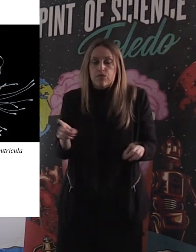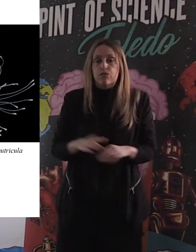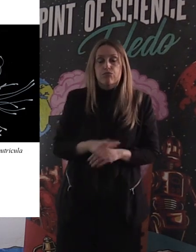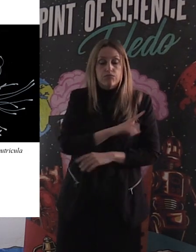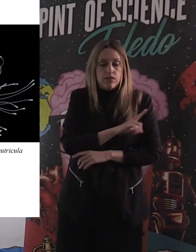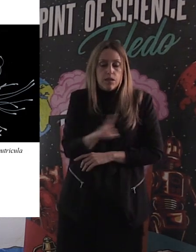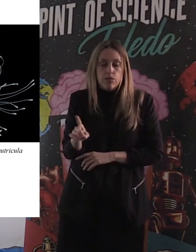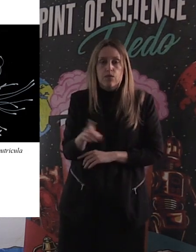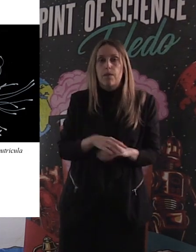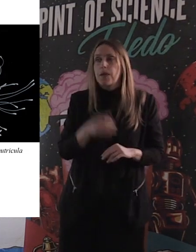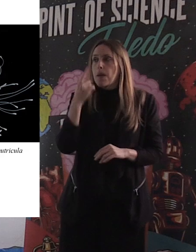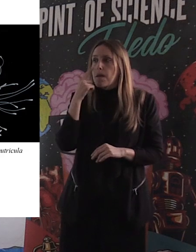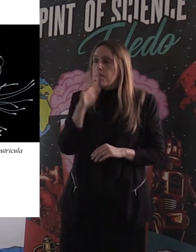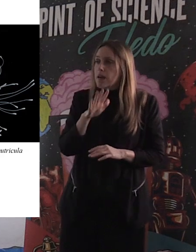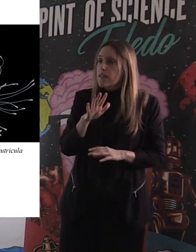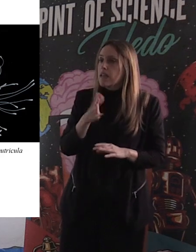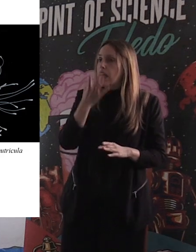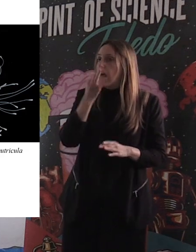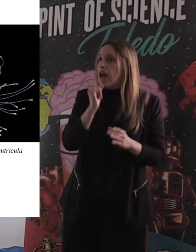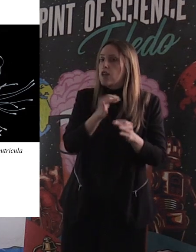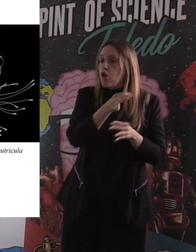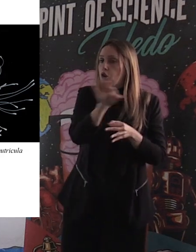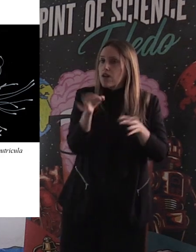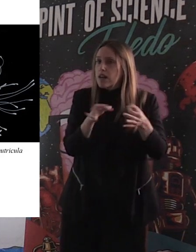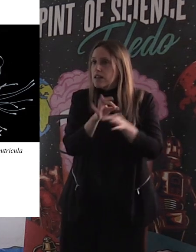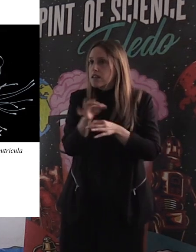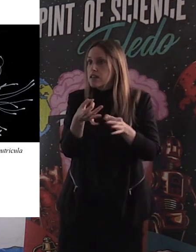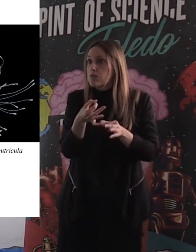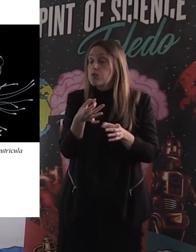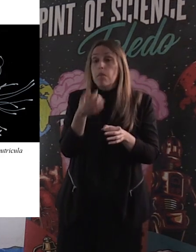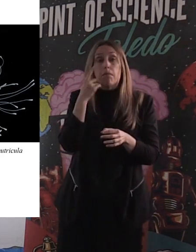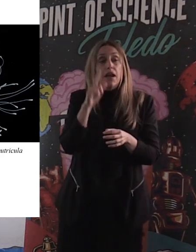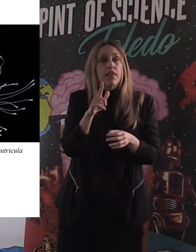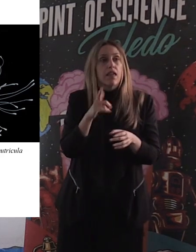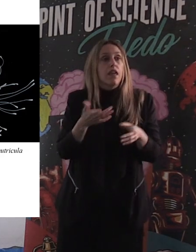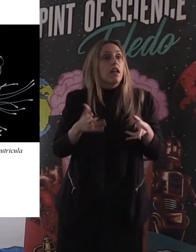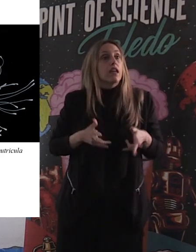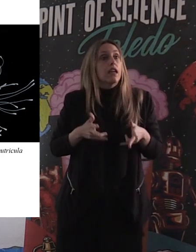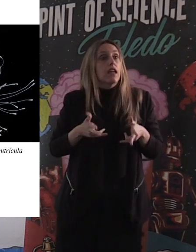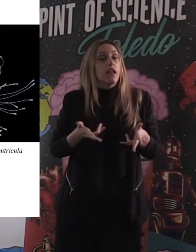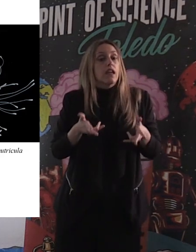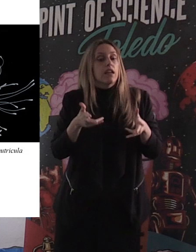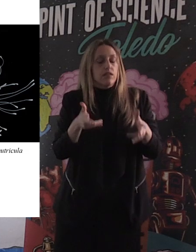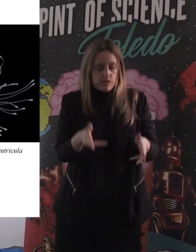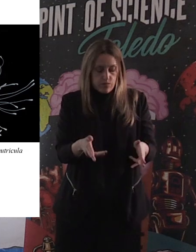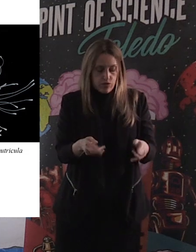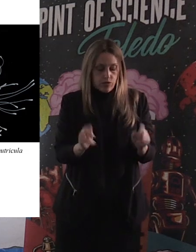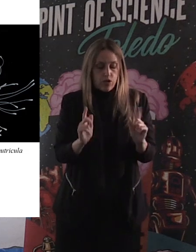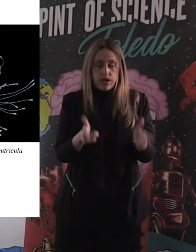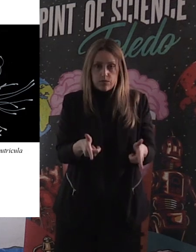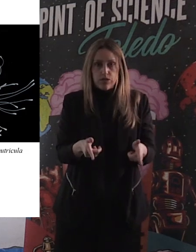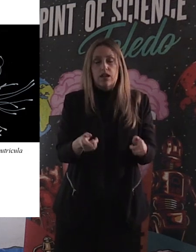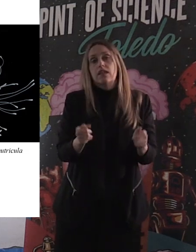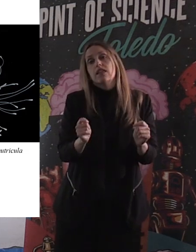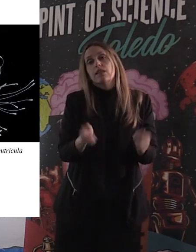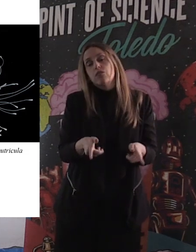que hay organismos que tienen la inmortalidad biológica. Es decir, que